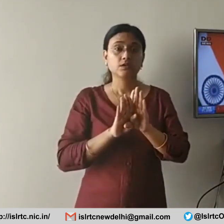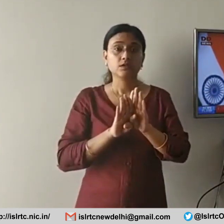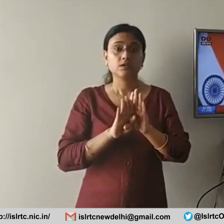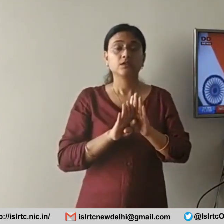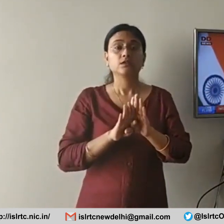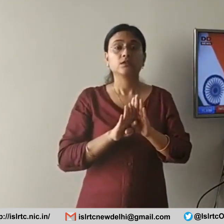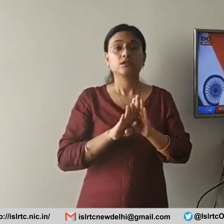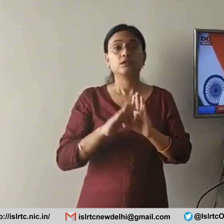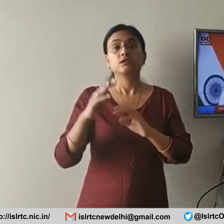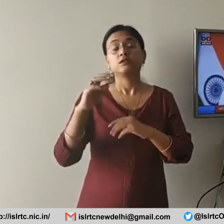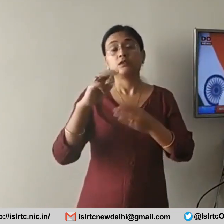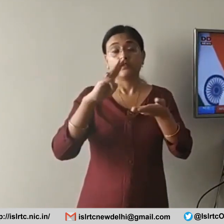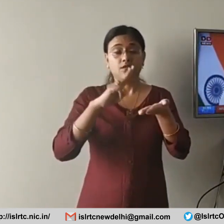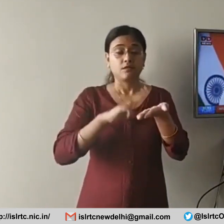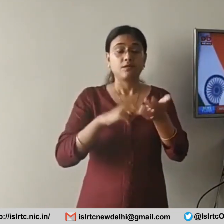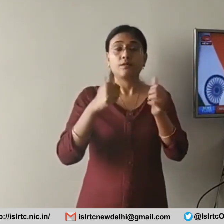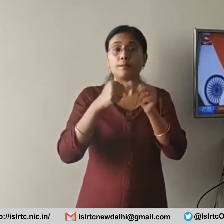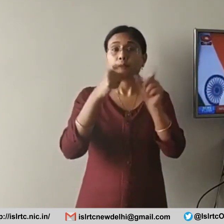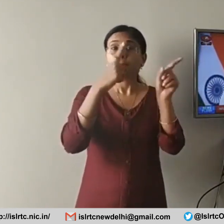3 मई तक